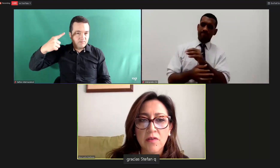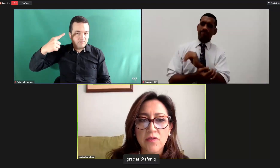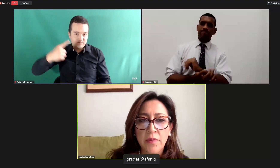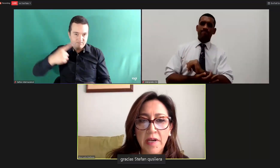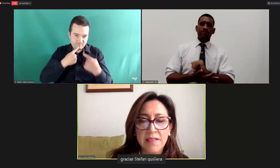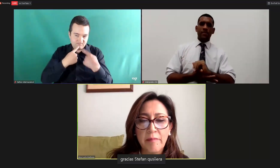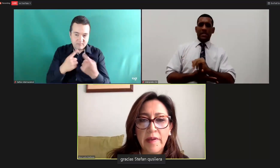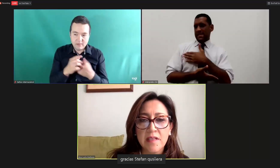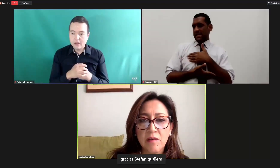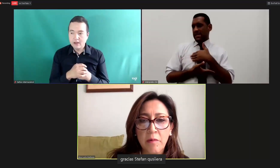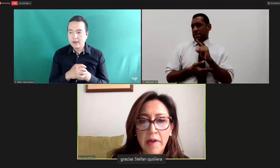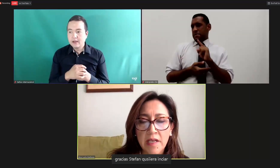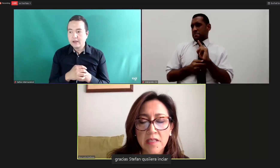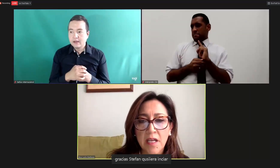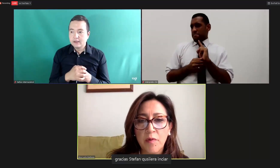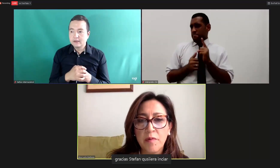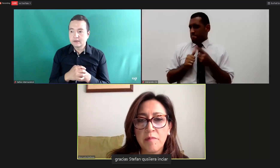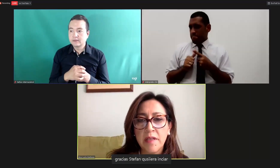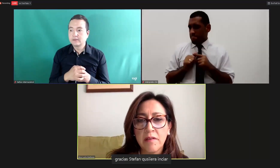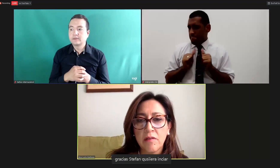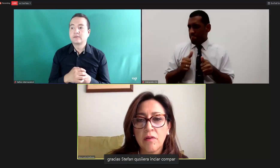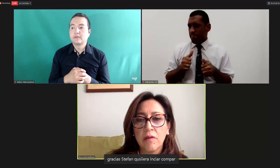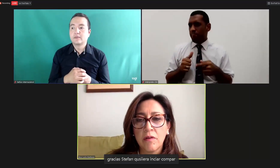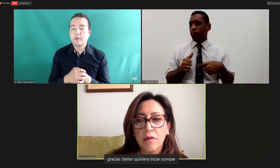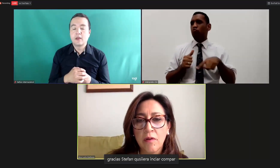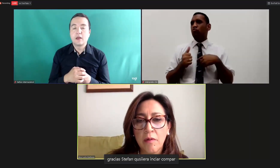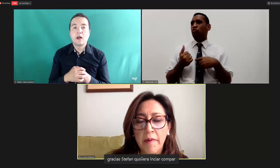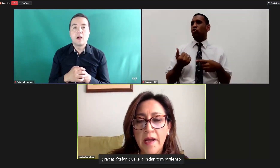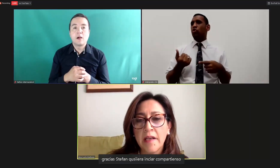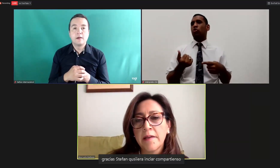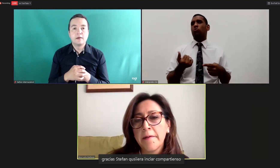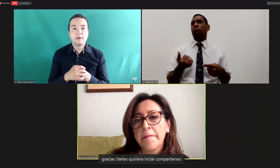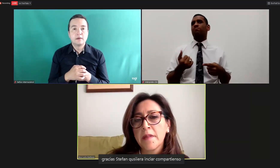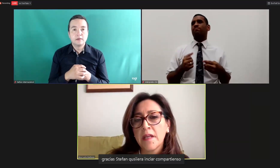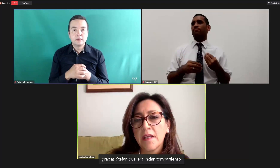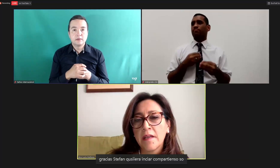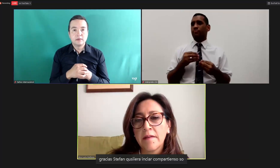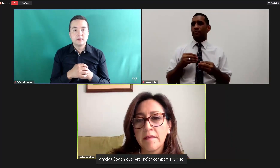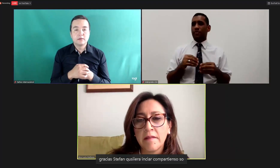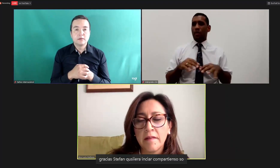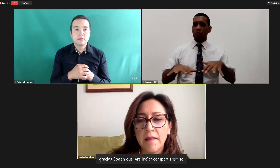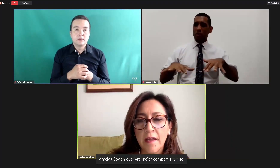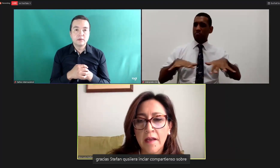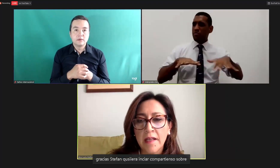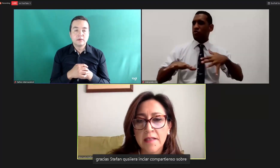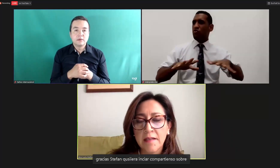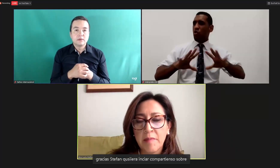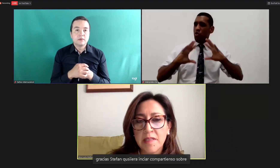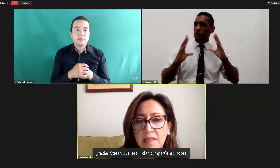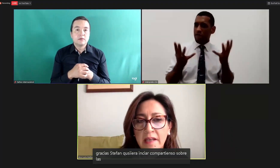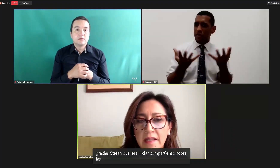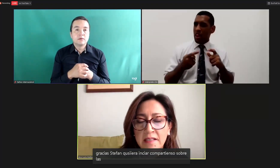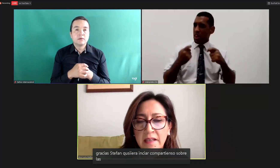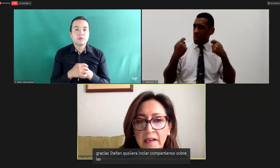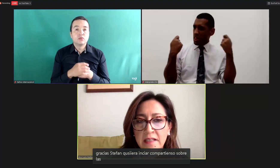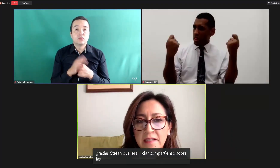compartiendo sobre las campañas globales que el movimiento global de la discapacidad está